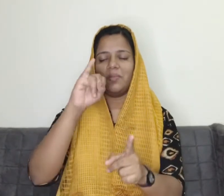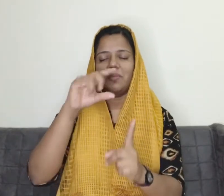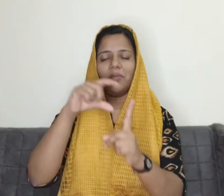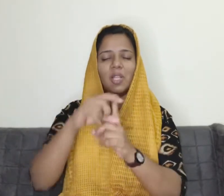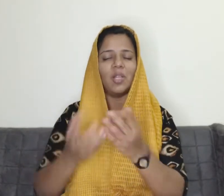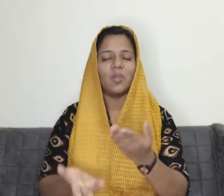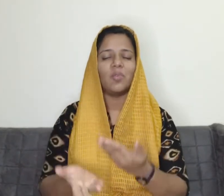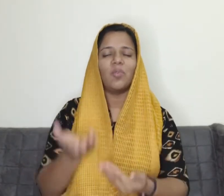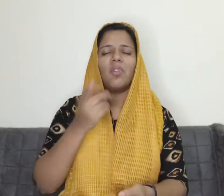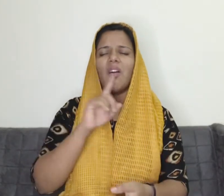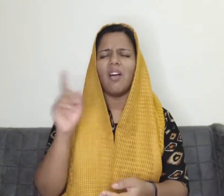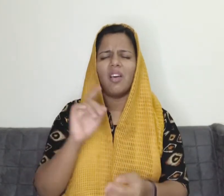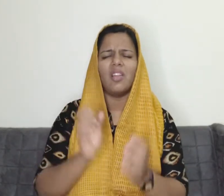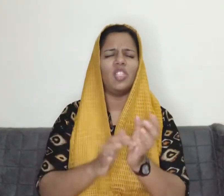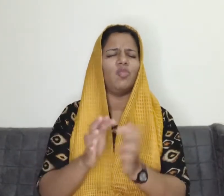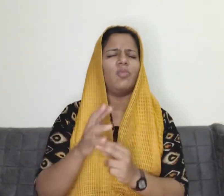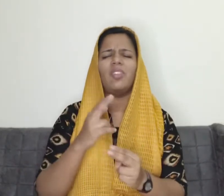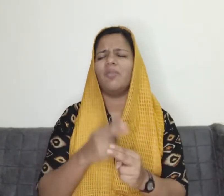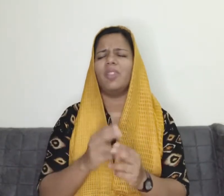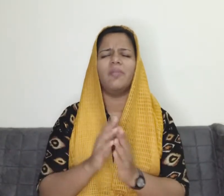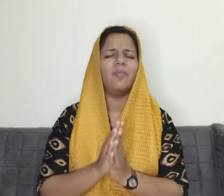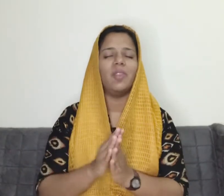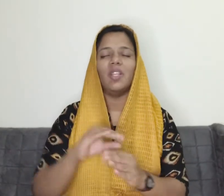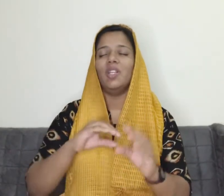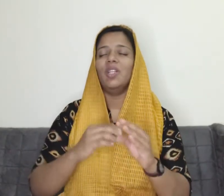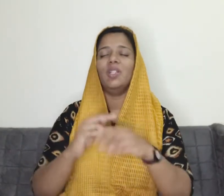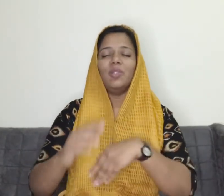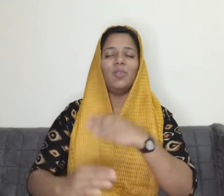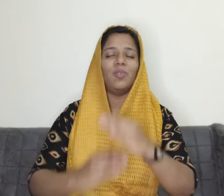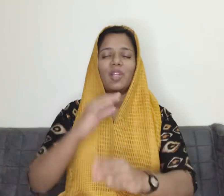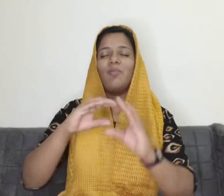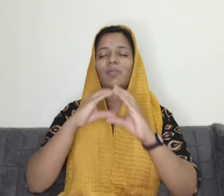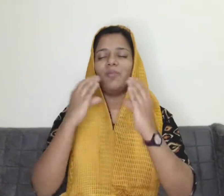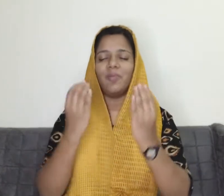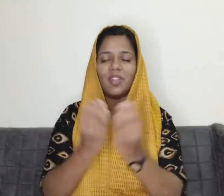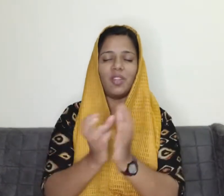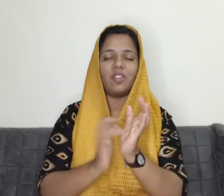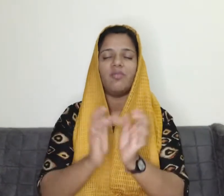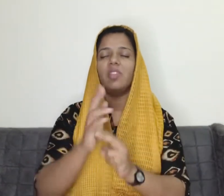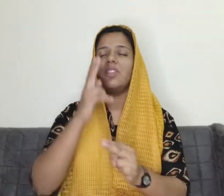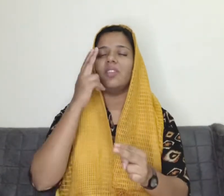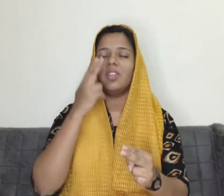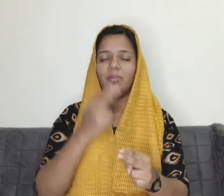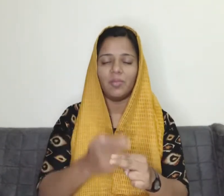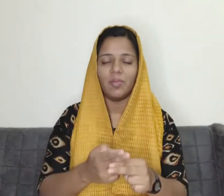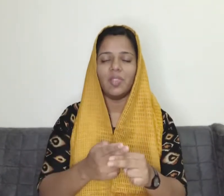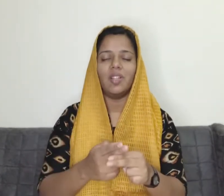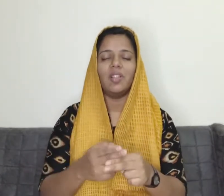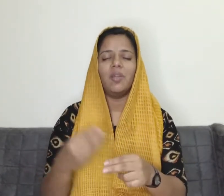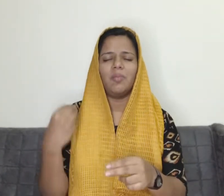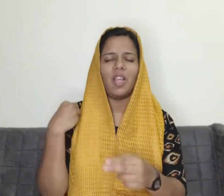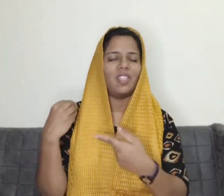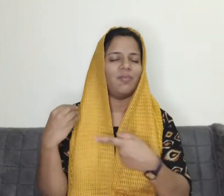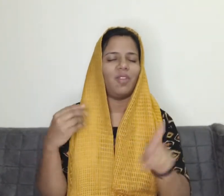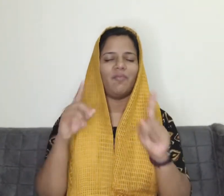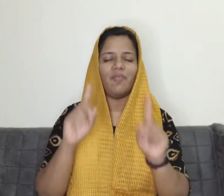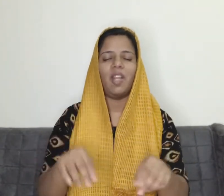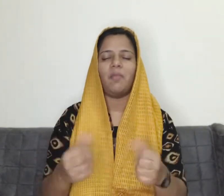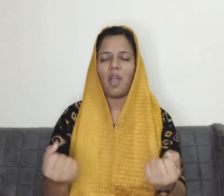പ്രയാസപ്പെട്ട് ശാരീരികമായി ബുദ്ധിമുട്ടിലായിരിക്കുന്നവർക്ക് വേണ്ടി പ്രാർത്ഥിക്കുന്നു. സ്വർഗത്തിനും ഭൂമിക്കുന്നതിനായി യേശു ക്രിസ്തുവിൻ്റെ നാമത്തിൽ ആ കെട്ടുപൊട്ടട്ടെ, ആരോഗ്യം